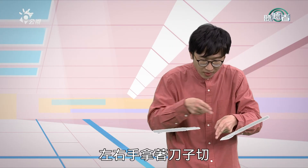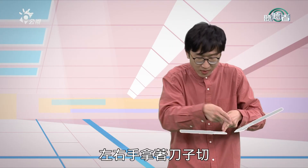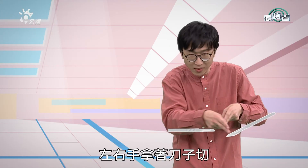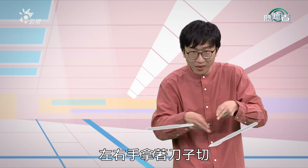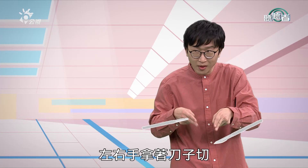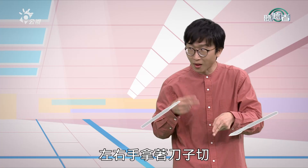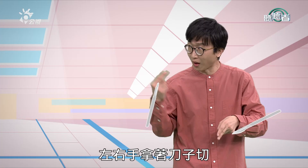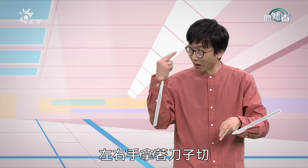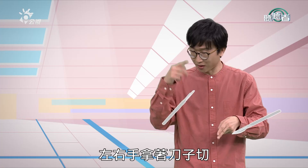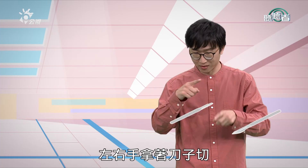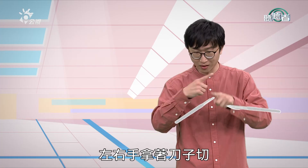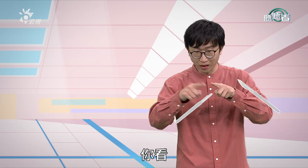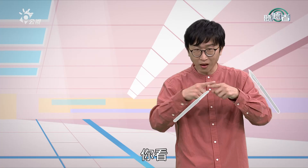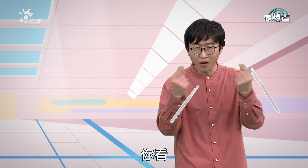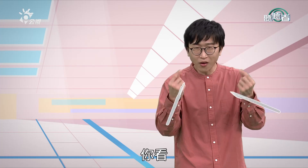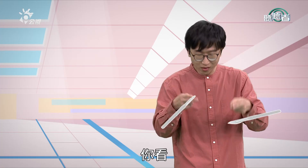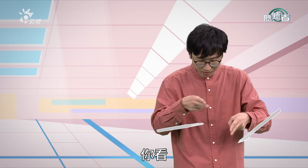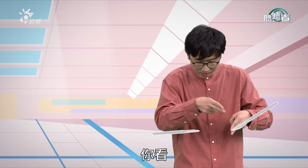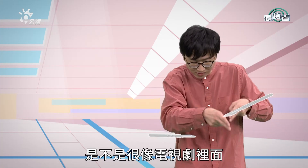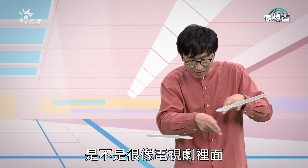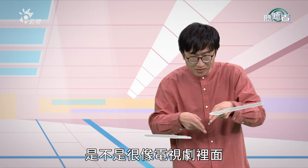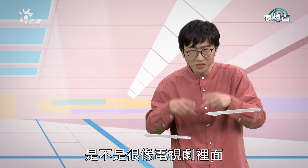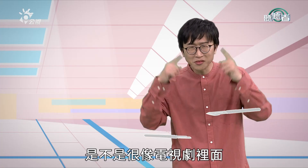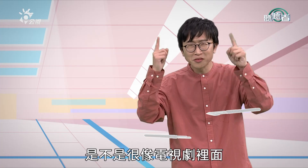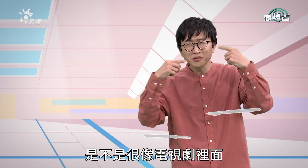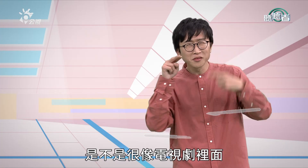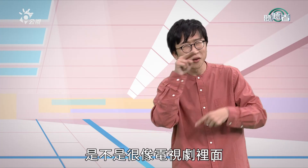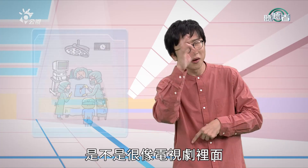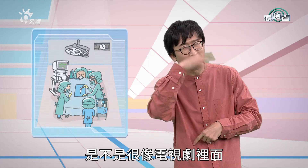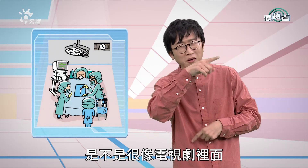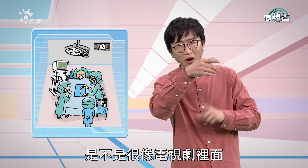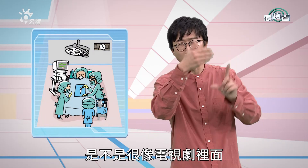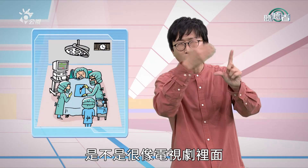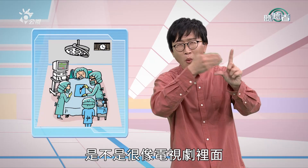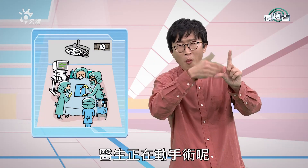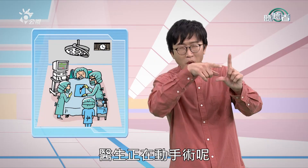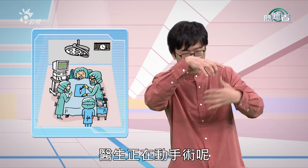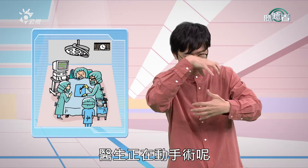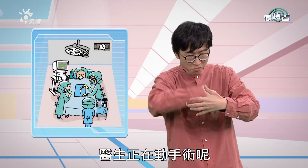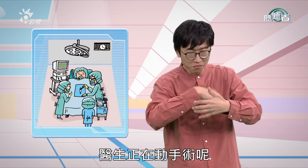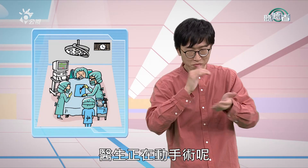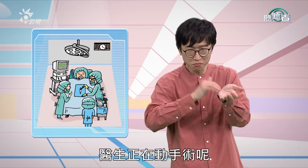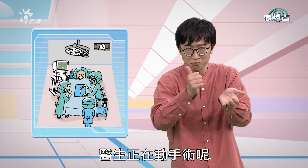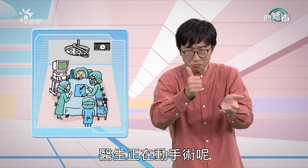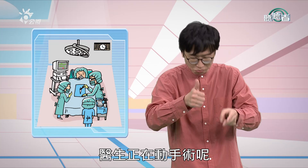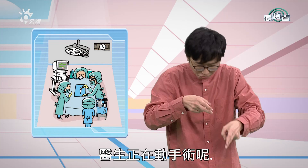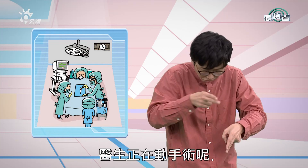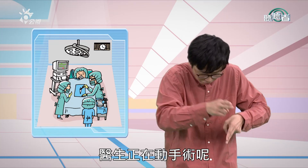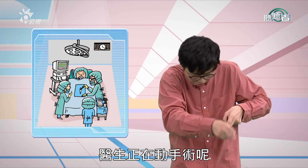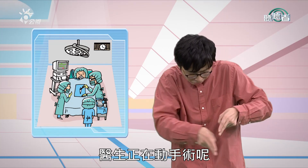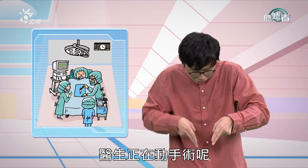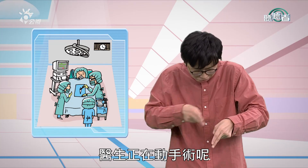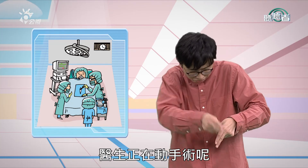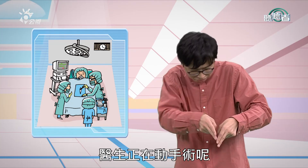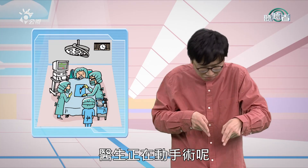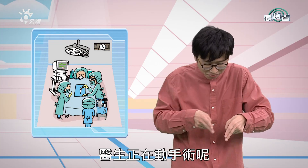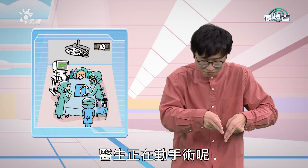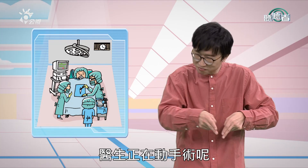子切，你看啊，是不是很像电视剧里面医生正在动手术呢？